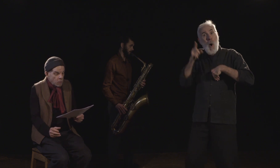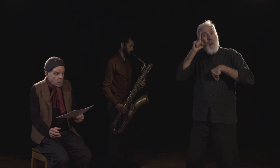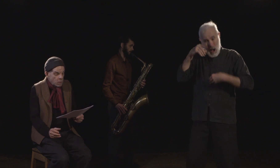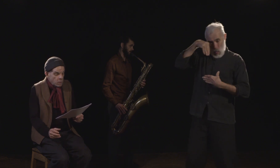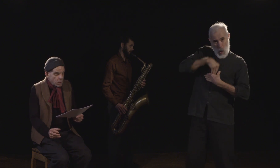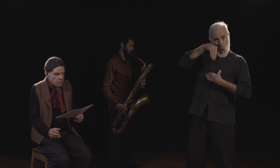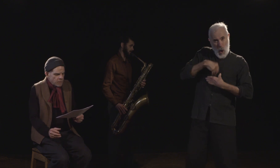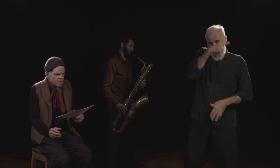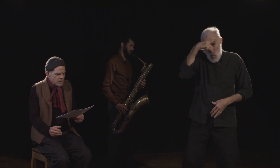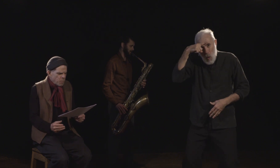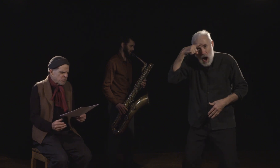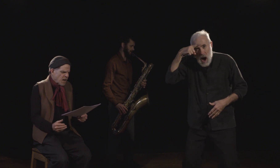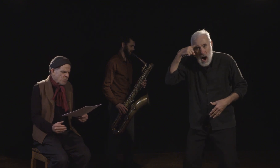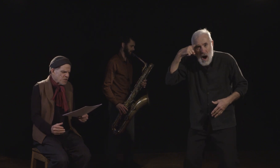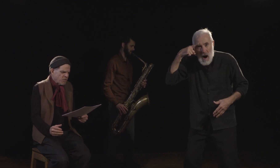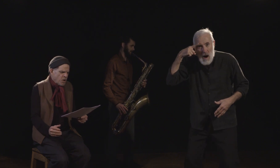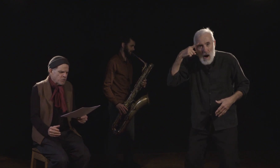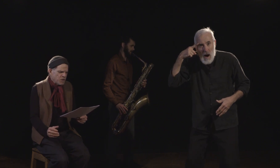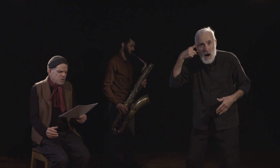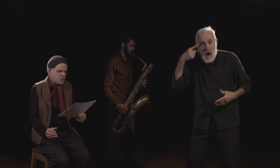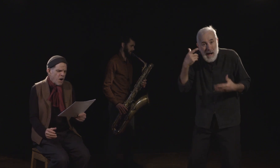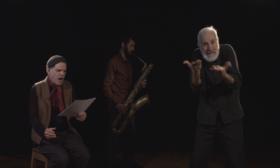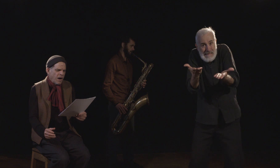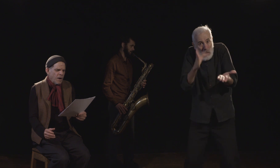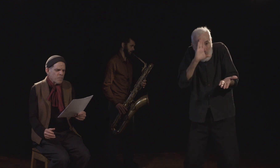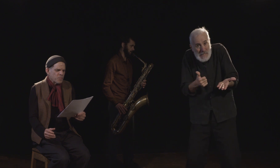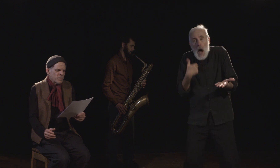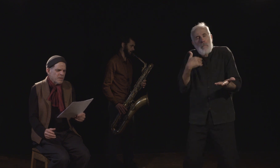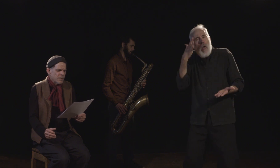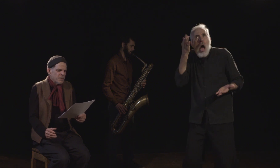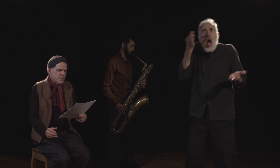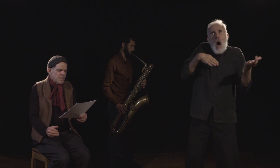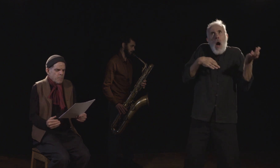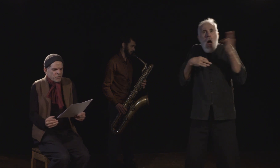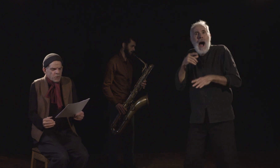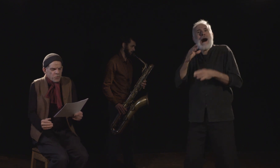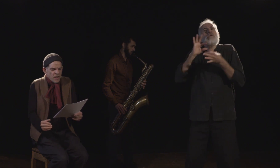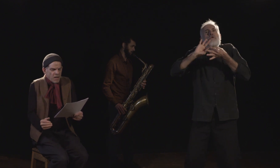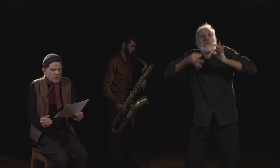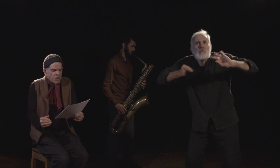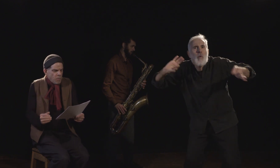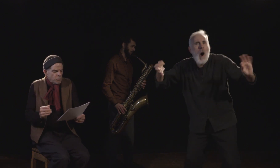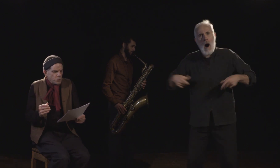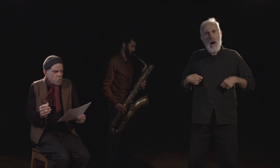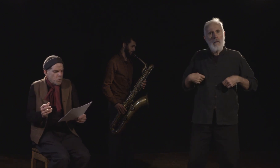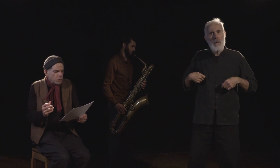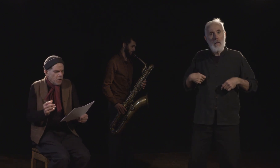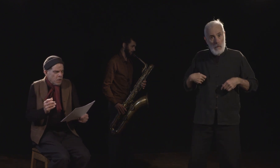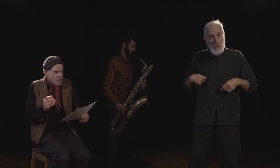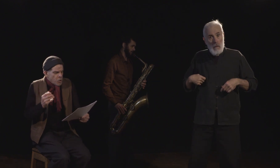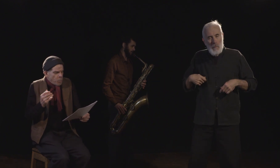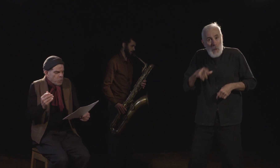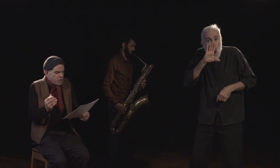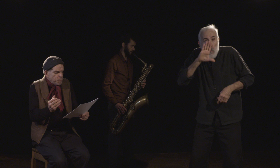dedans. C'est pour ça qu'on s'invente des histoires. C'est pour ça que certains hommes